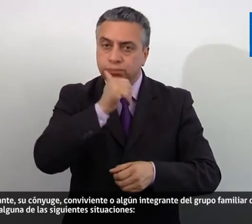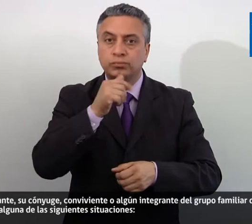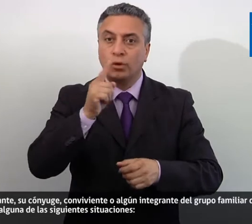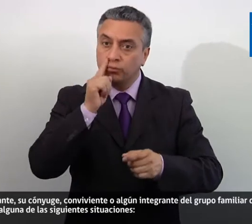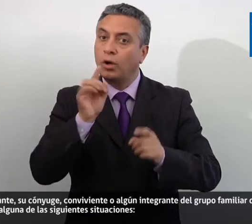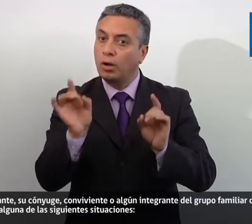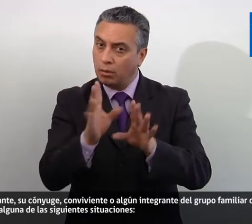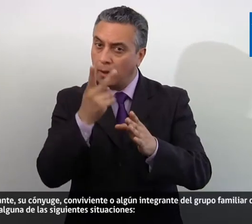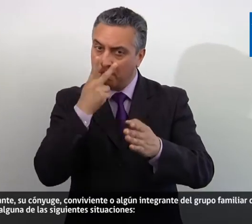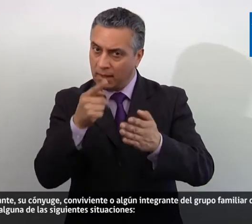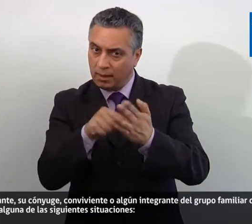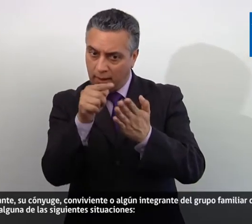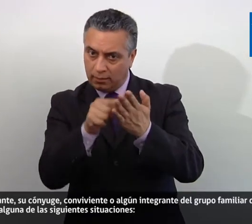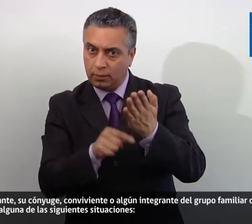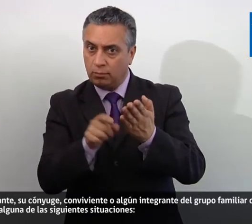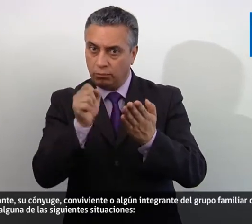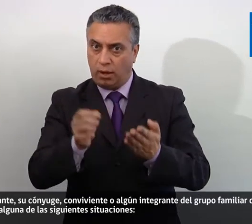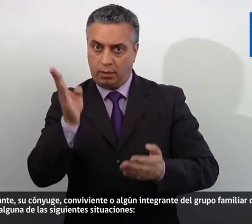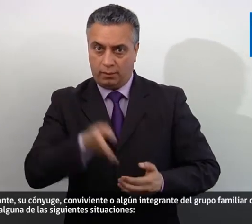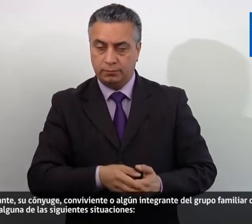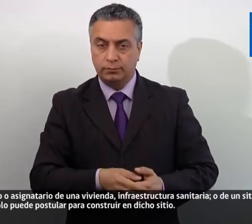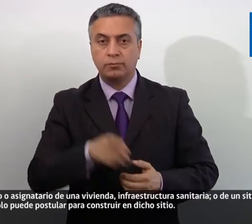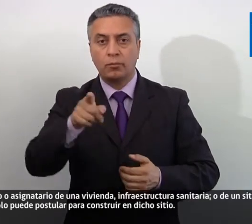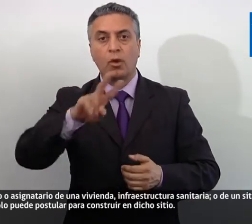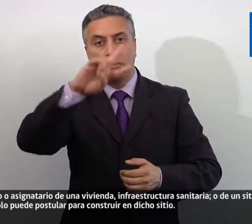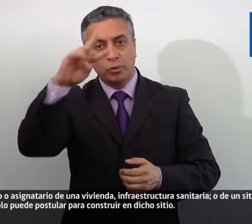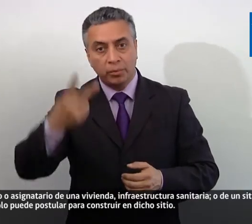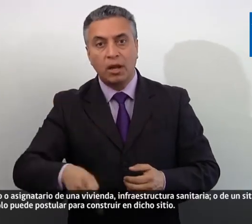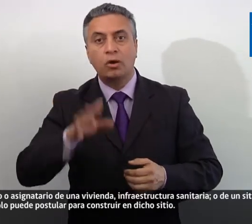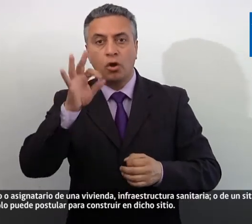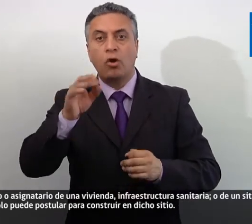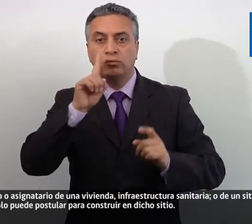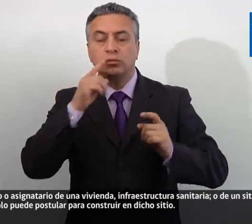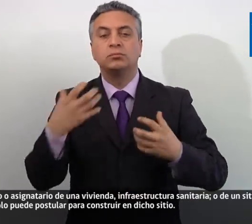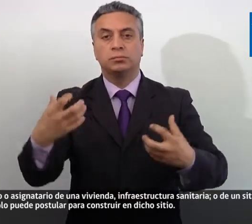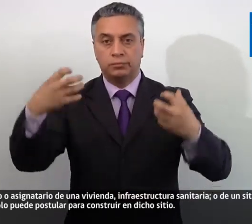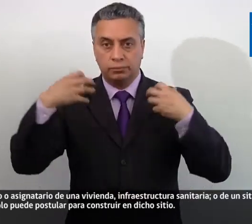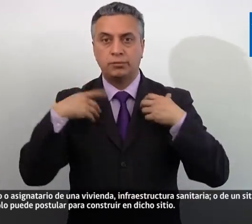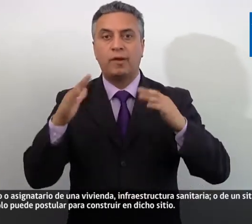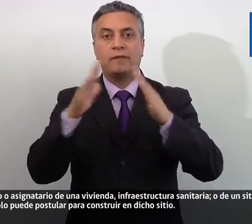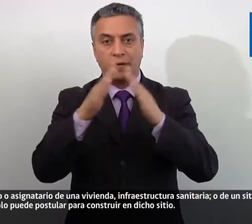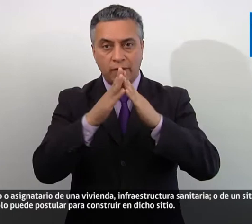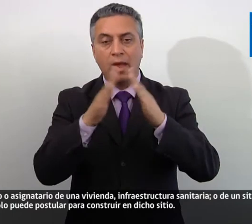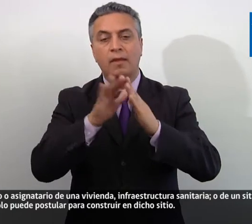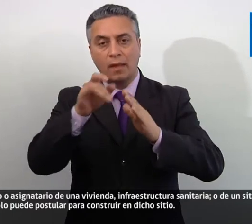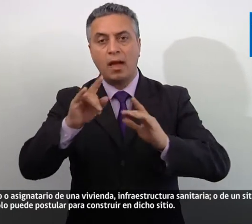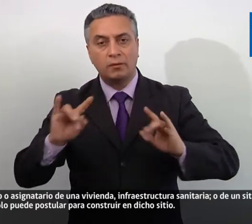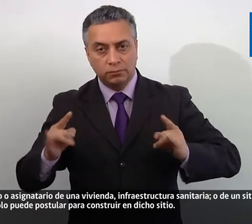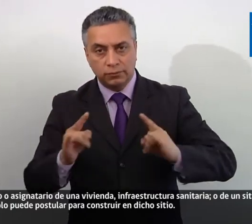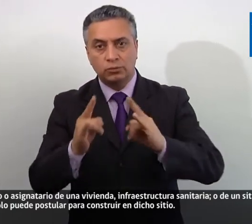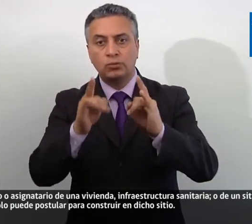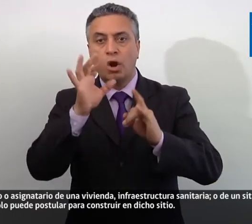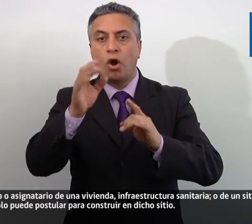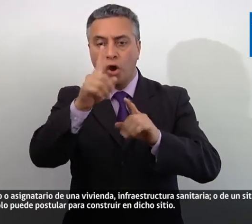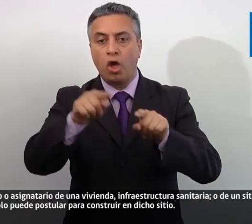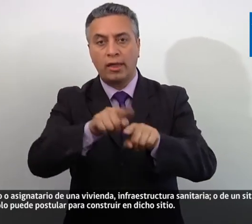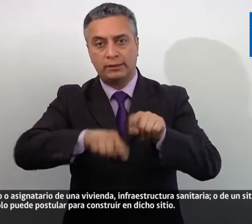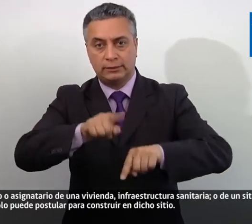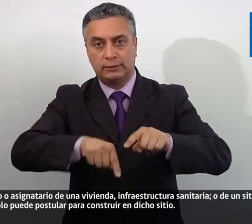de las siguientes situaciones. Sea propietario o asignatario de una vivienda, infraestructura sanitaria o de un sitio.